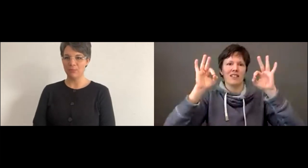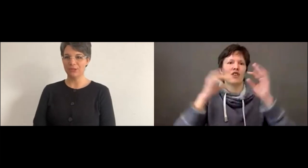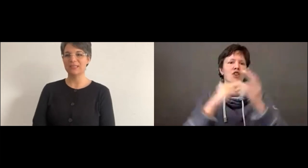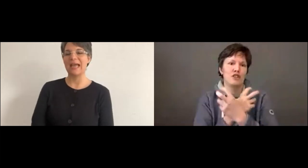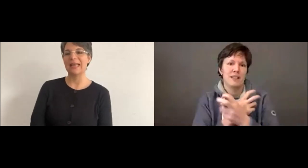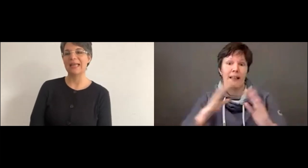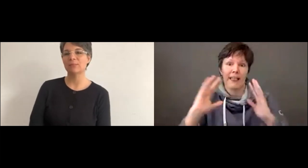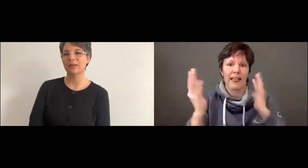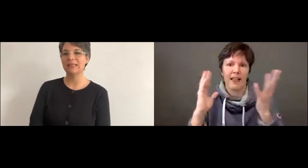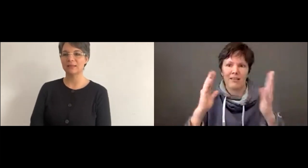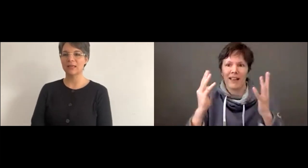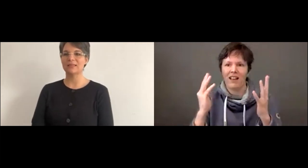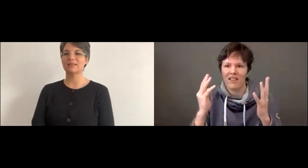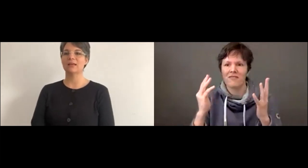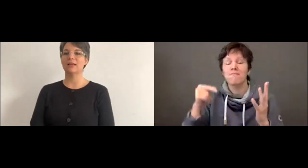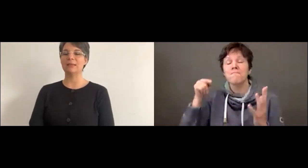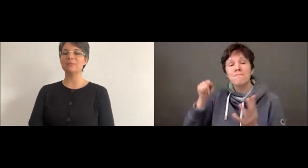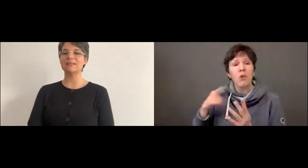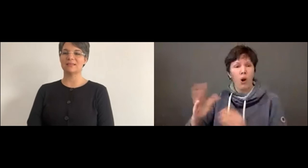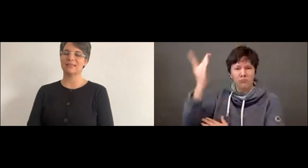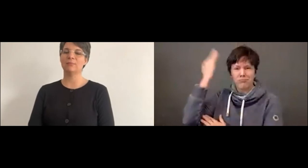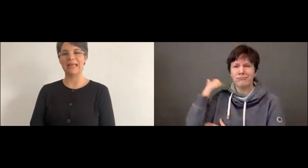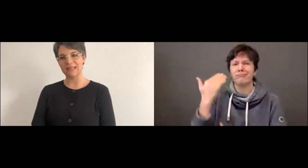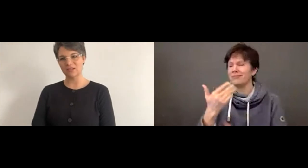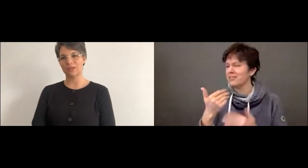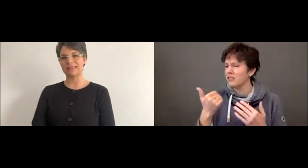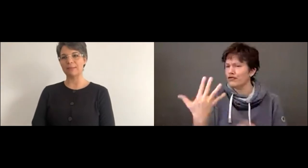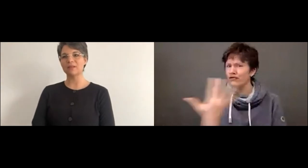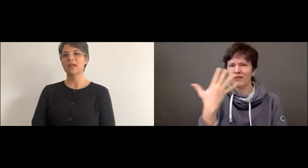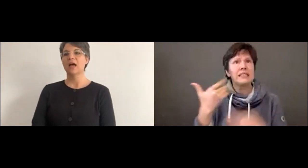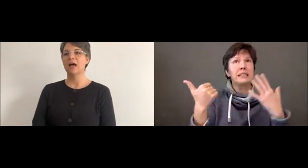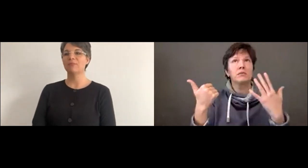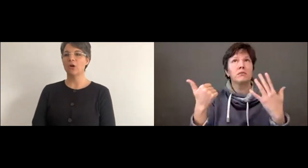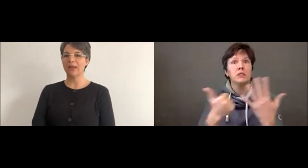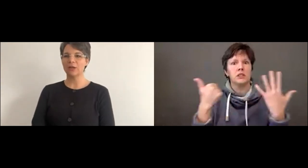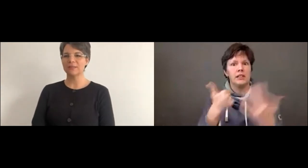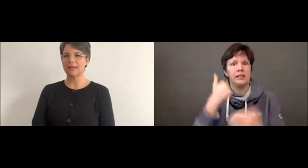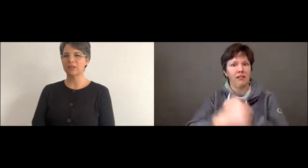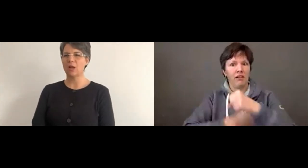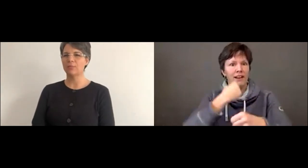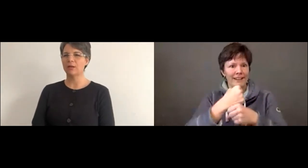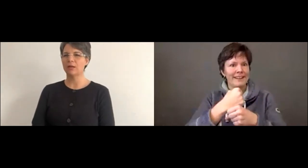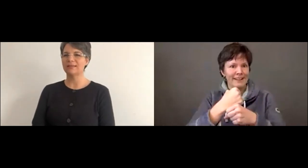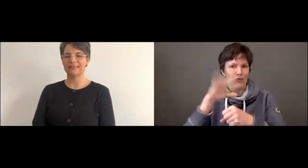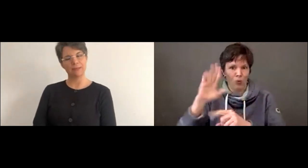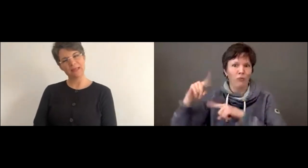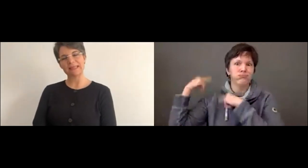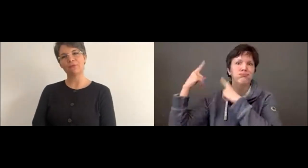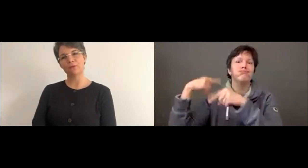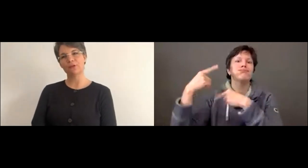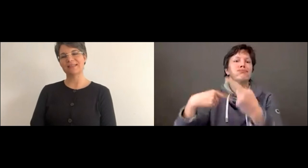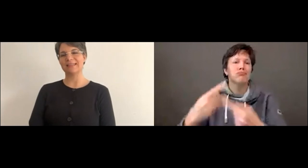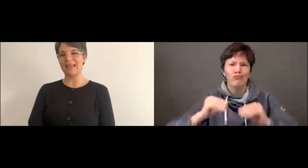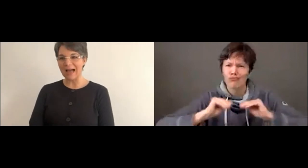DiMa möchte ich gerne berichten. Das gibt es, das ist ein ähnliches Konzept wie euer Konzept. Ich glaube, es gibt jetzt